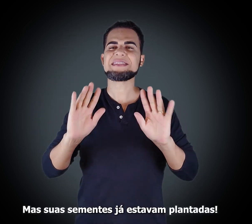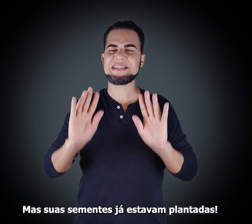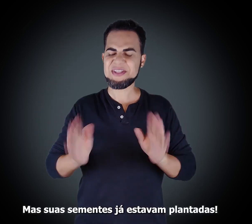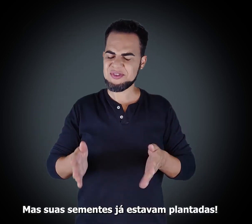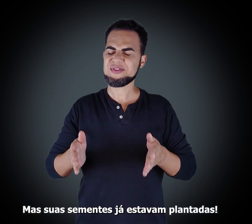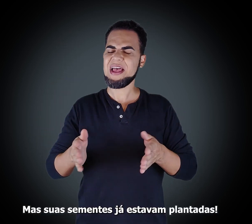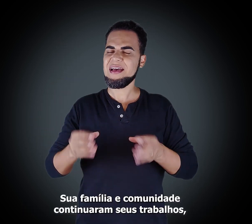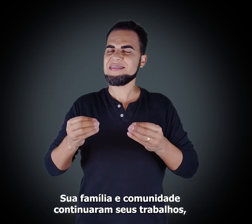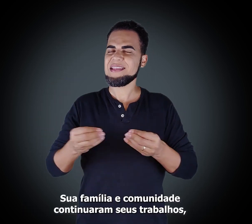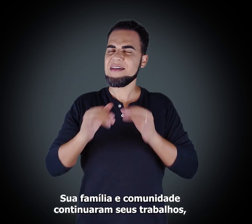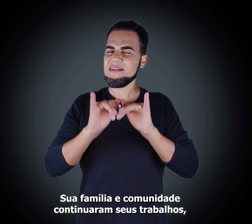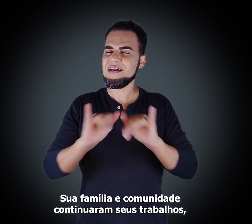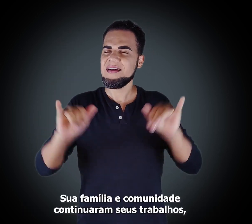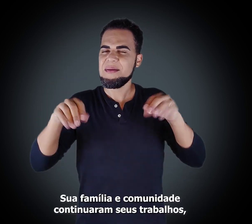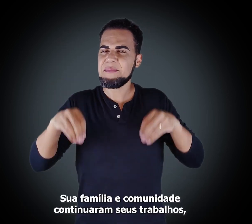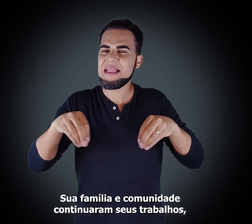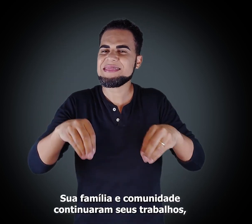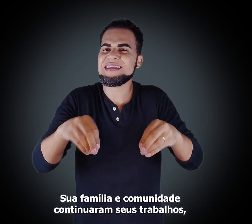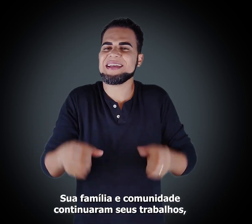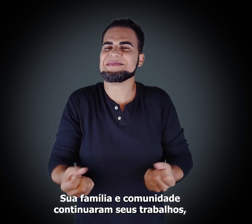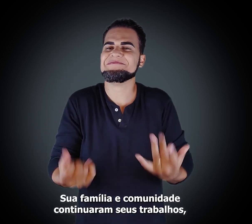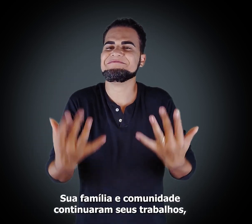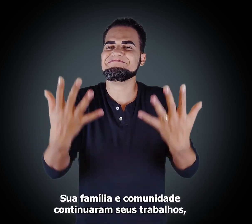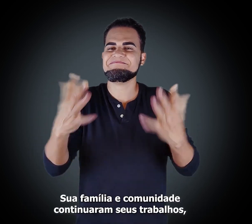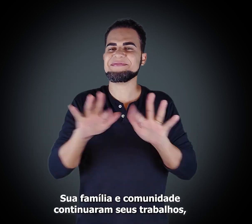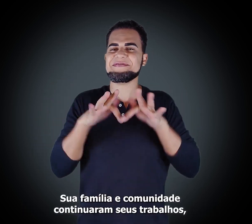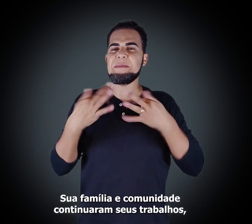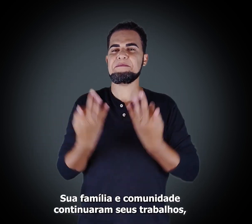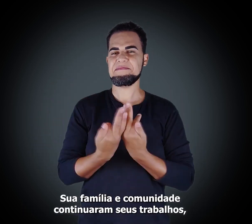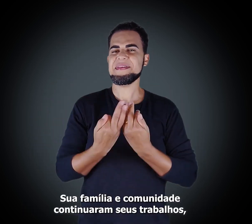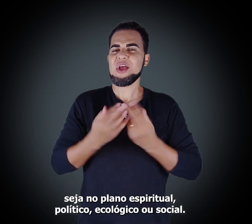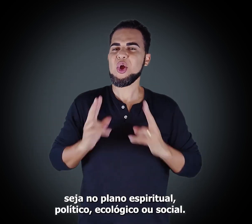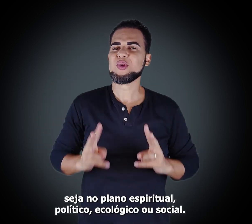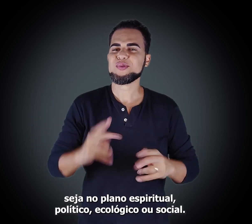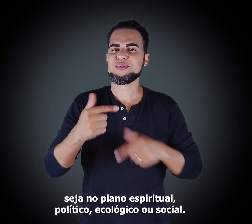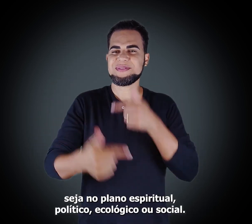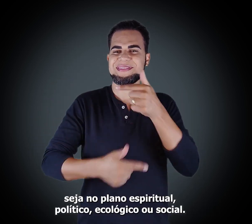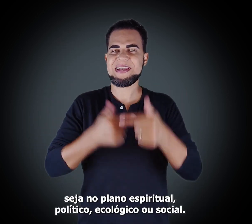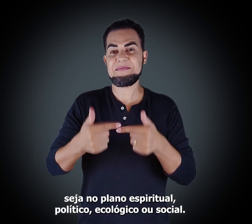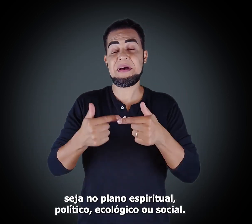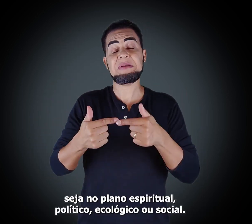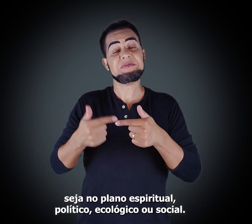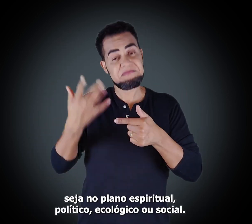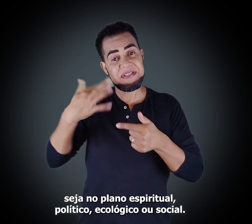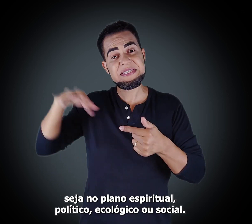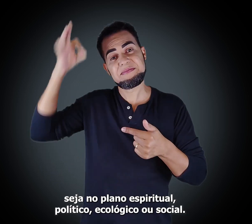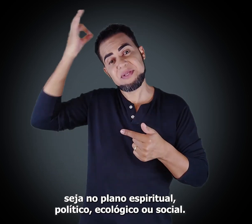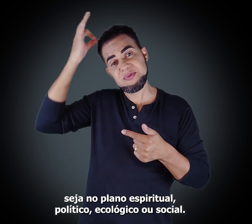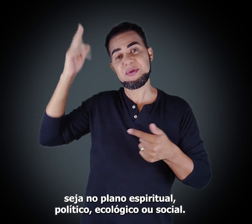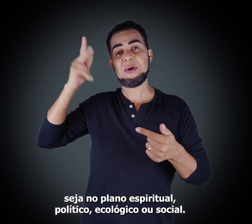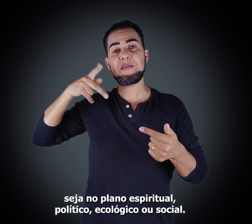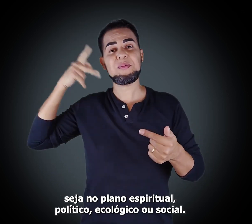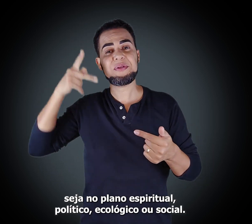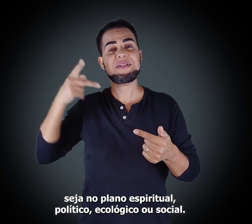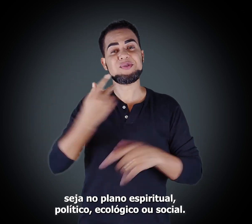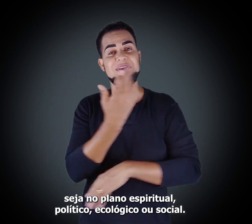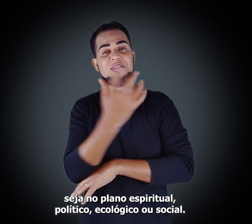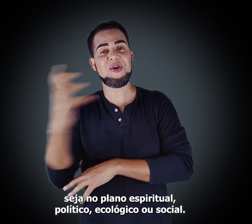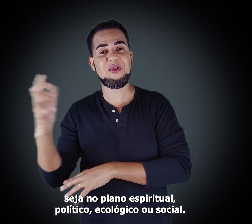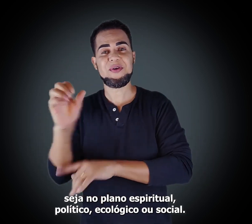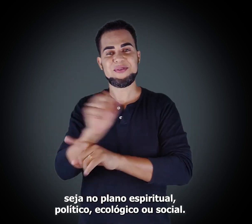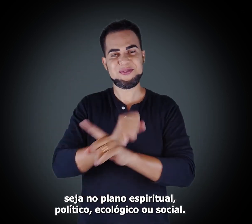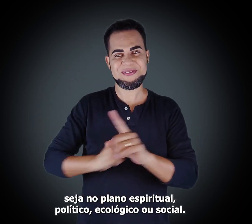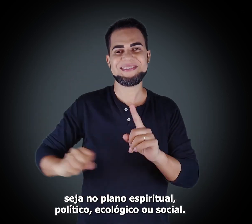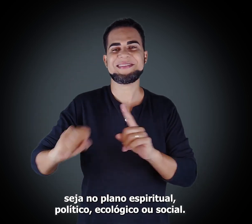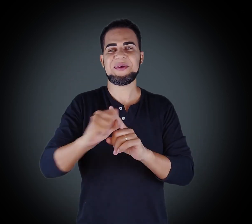estavam plantadas. Sua família e comunidade continuaram seus trabalhos, seja no plano espiritual, político, ecológico